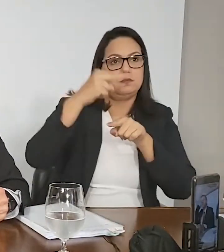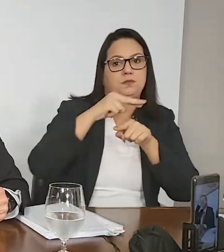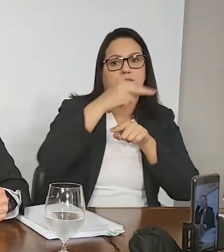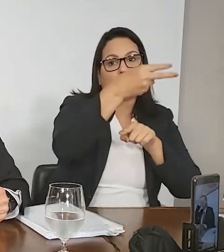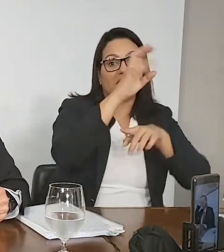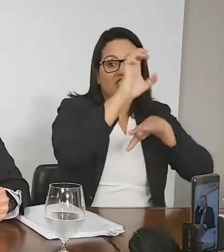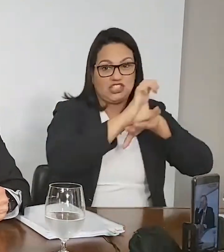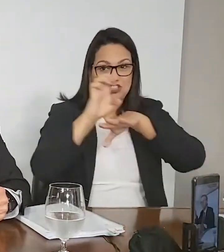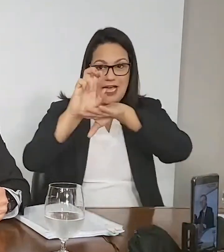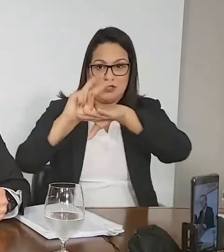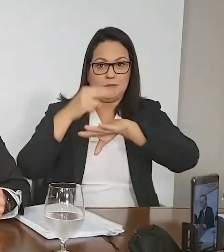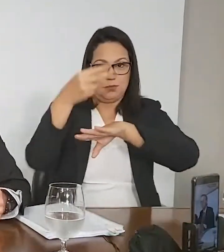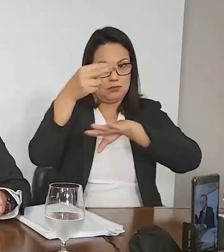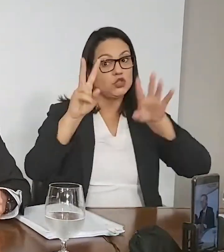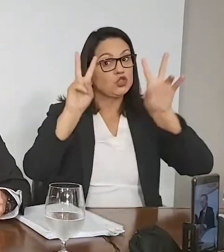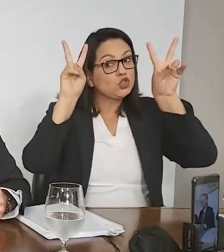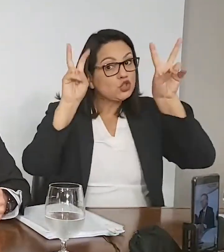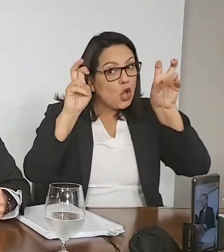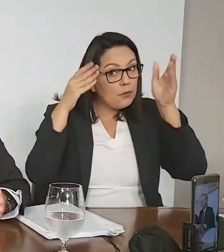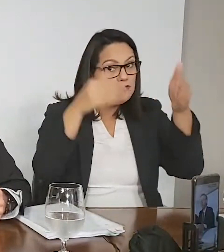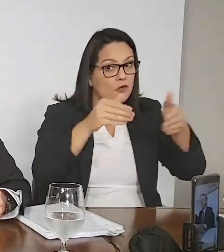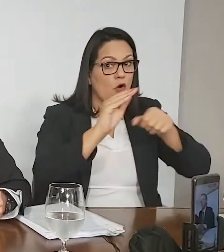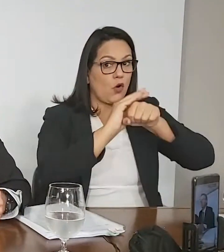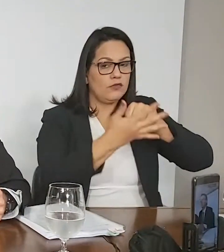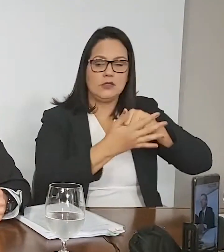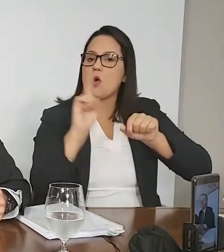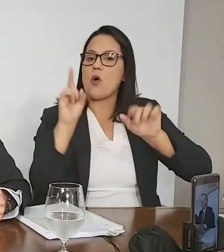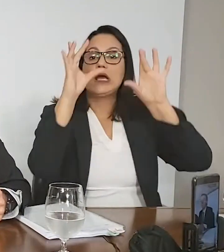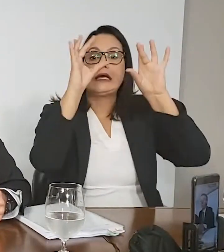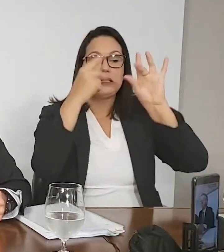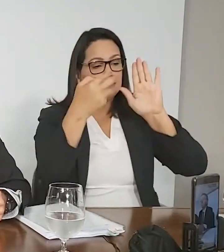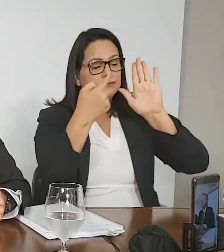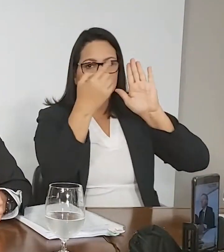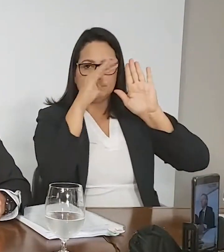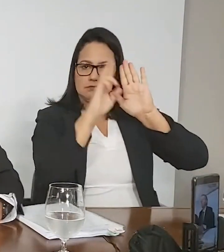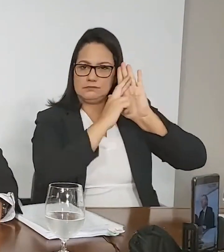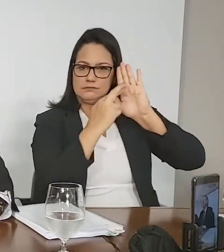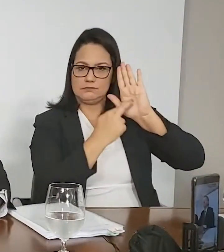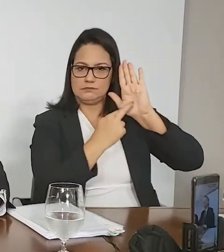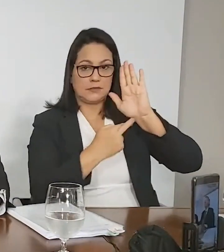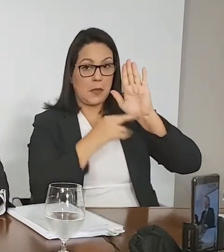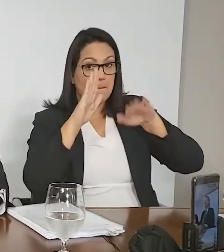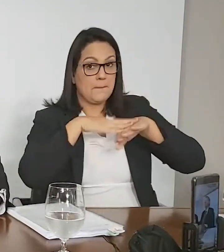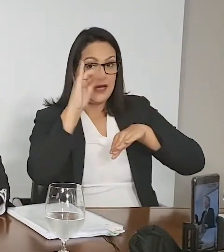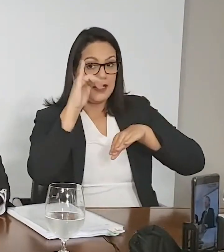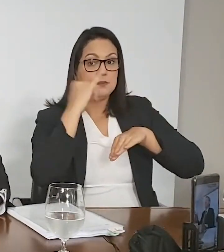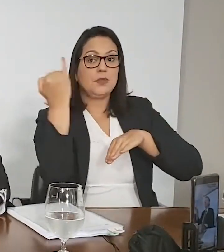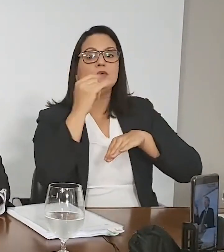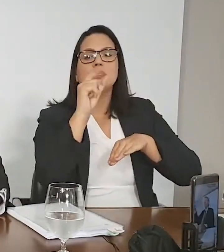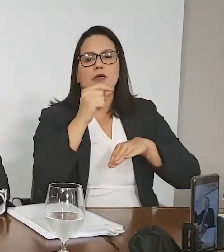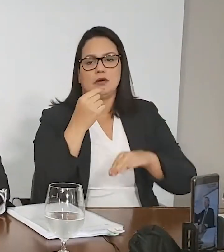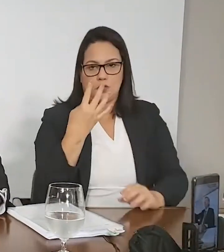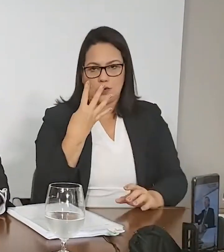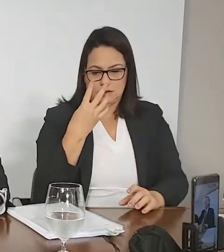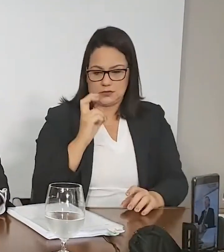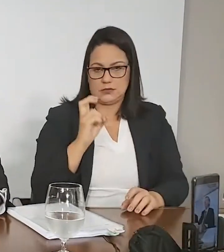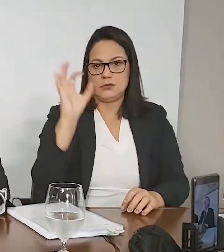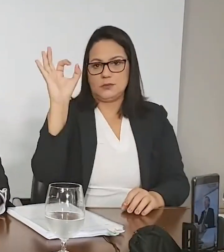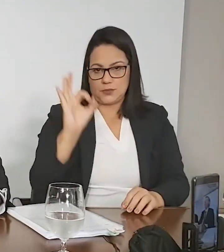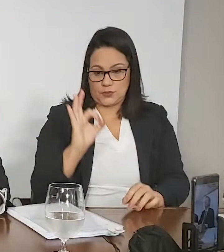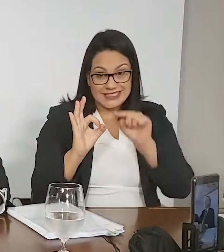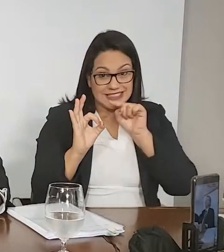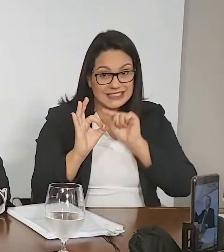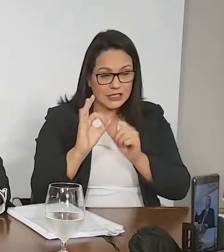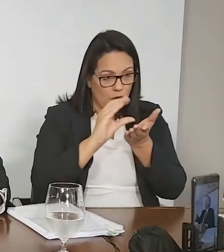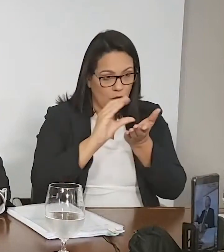ocasião da Covid. E o critério mais importante era que em torno de 45% desse recurso era mandado para o